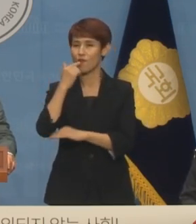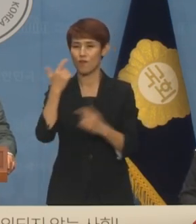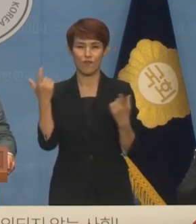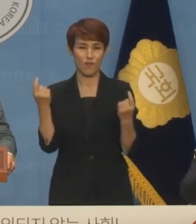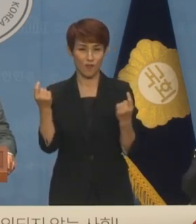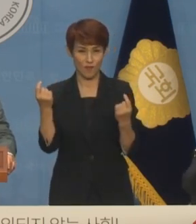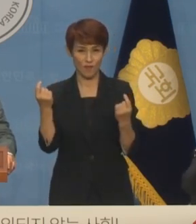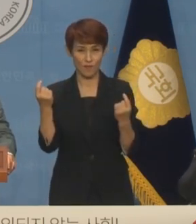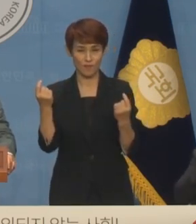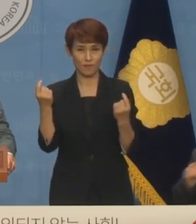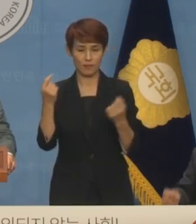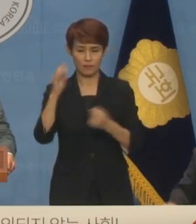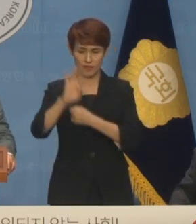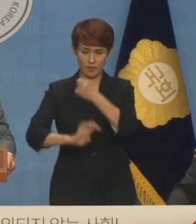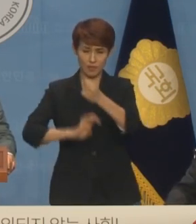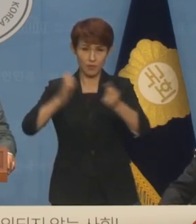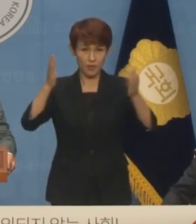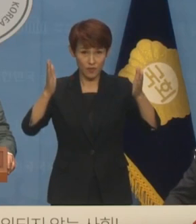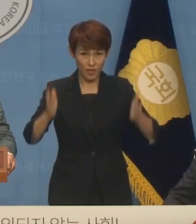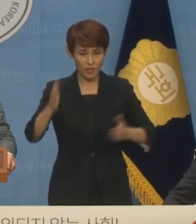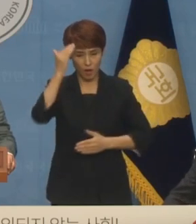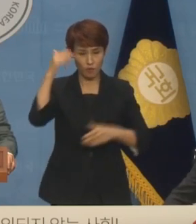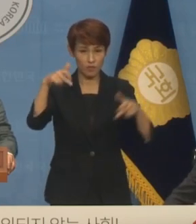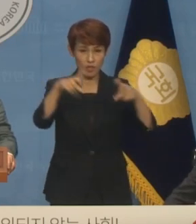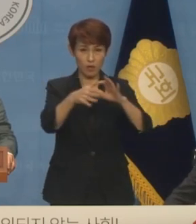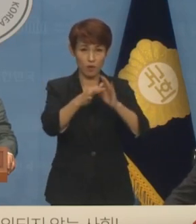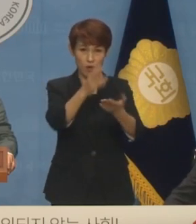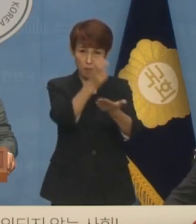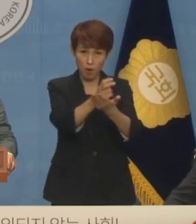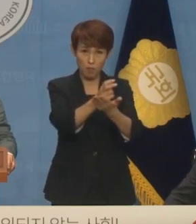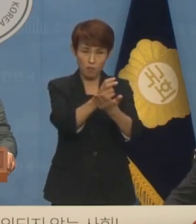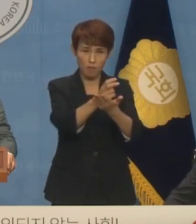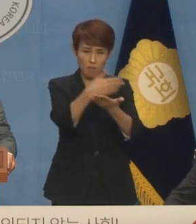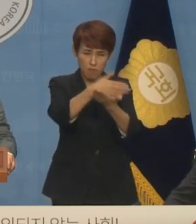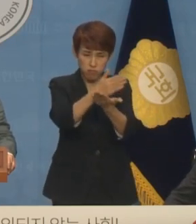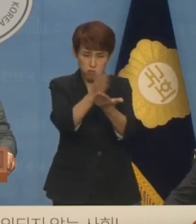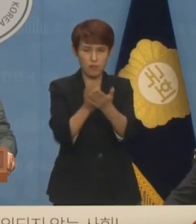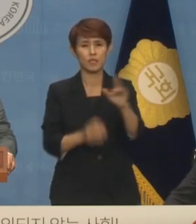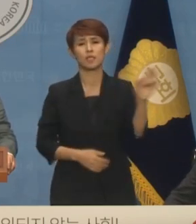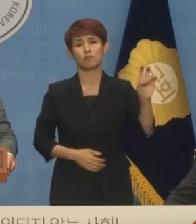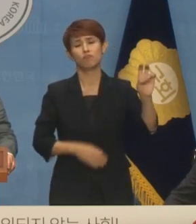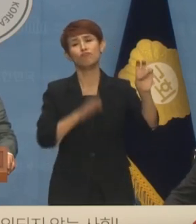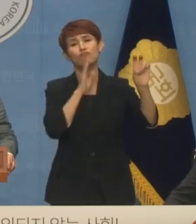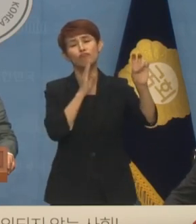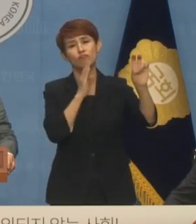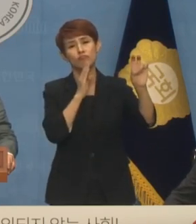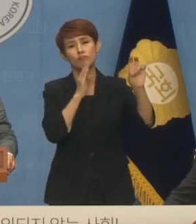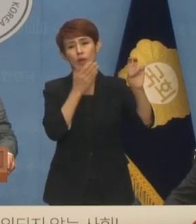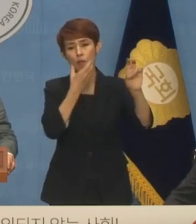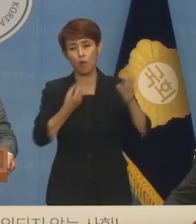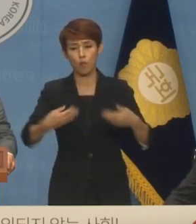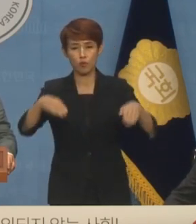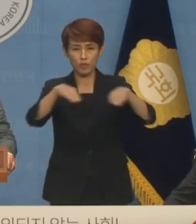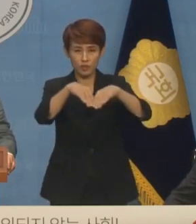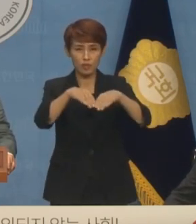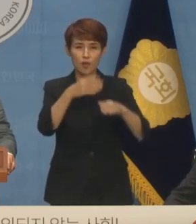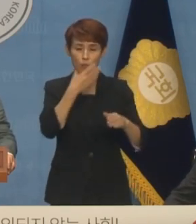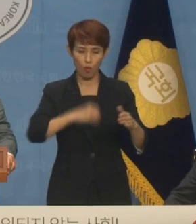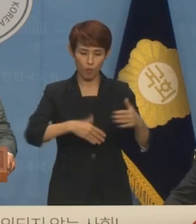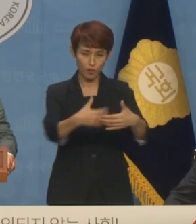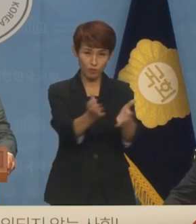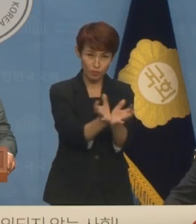것처럼 지난 40년간 우리나라 장애인 관련 법률이 20여 개나 됩니다. 보건복지부 소관 장애인 예산만